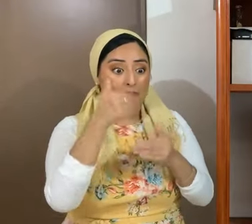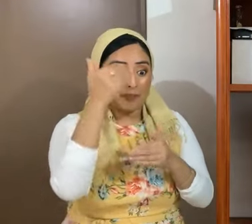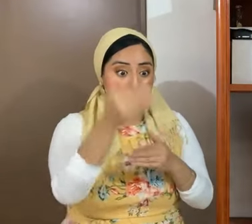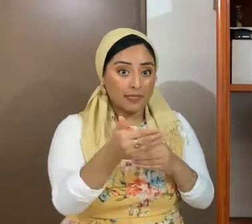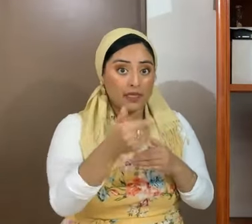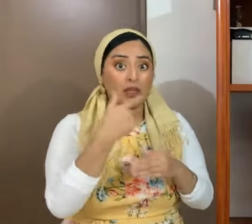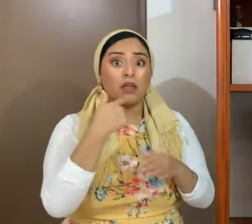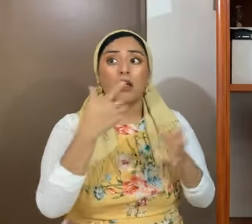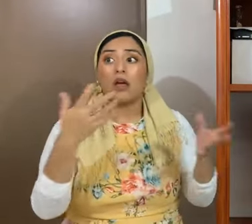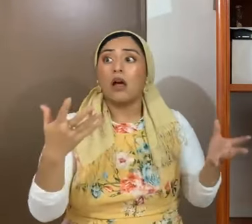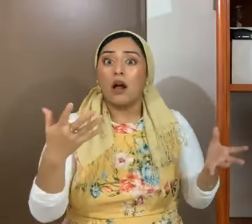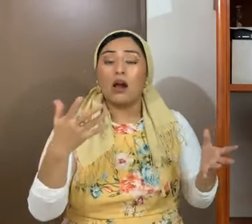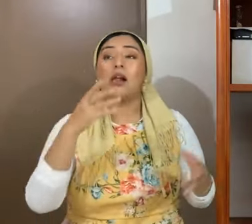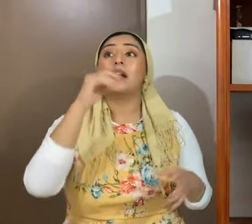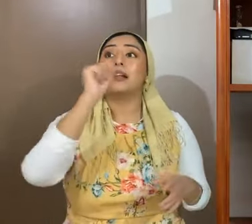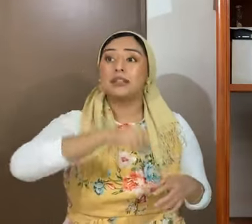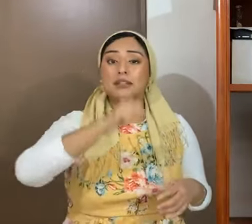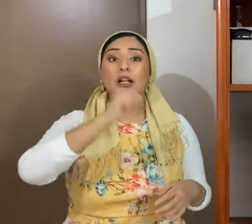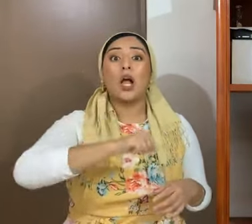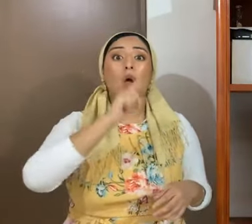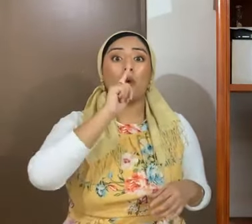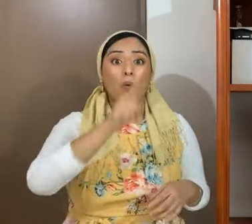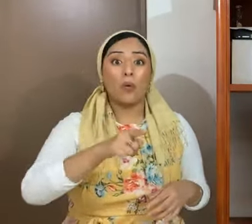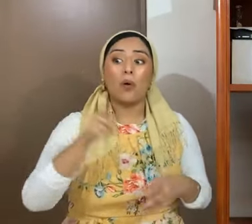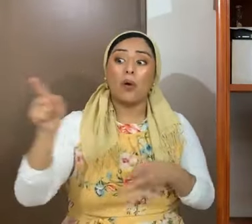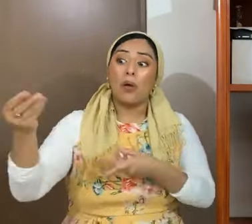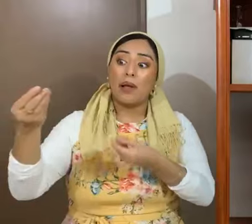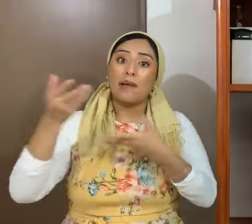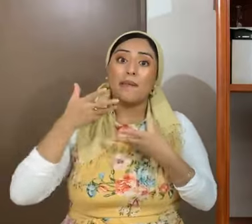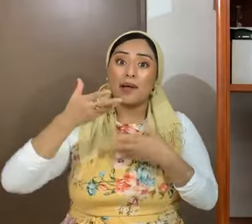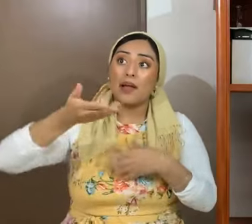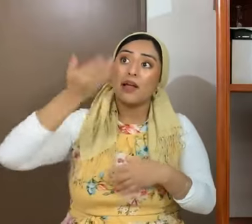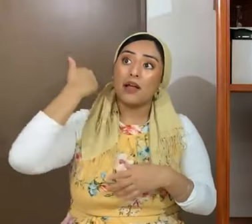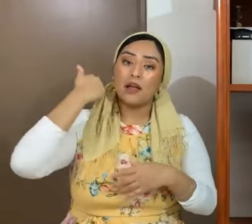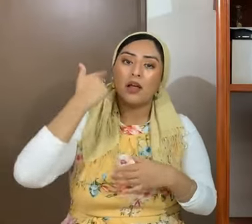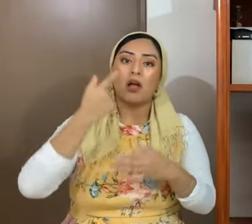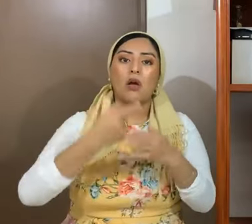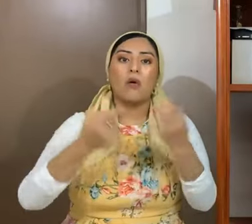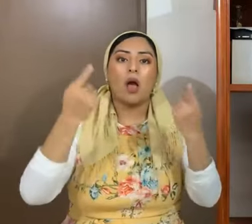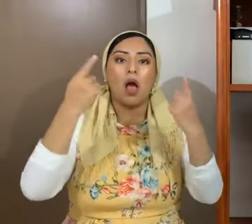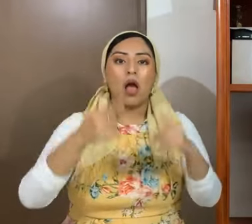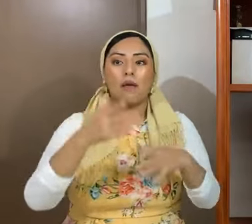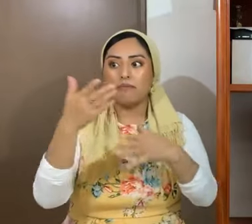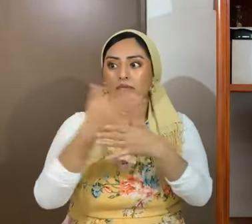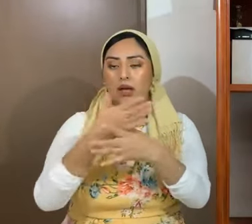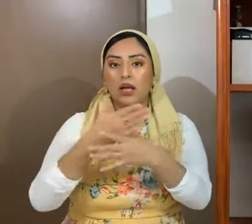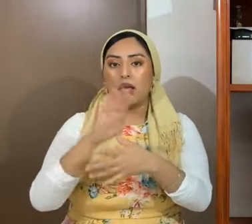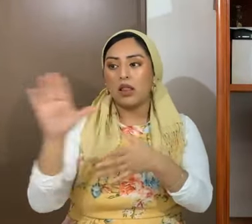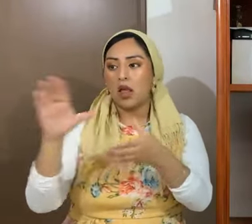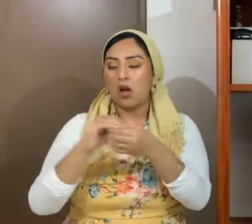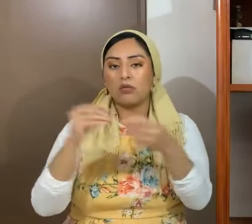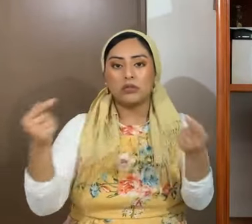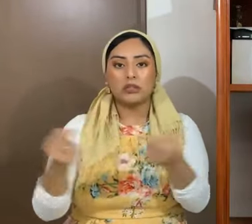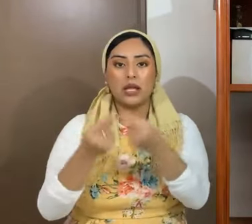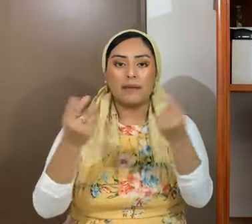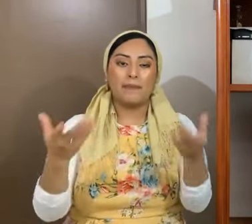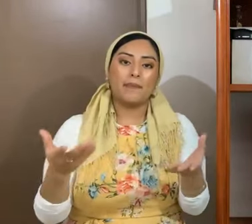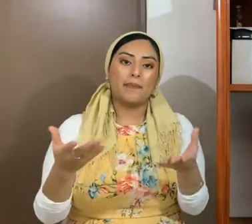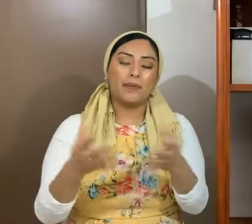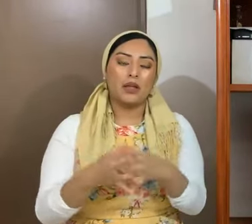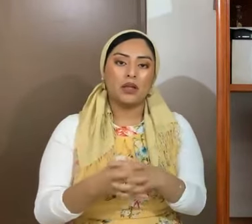ya cuando es expulsado dicen, sí es cierto, a mí me dijo esto, a mí me dijo el otro, ¿qué pasó? te hiciste partícipe de ese